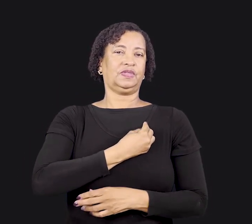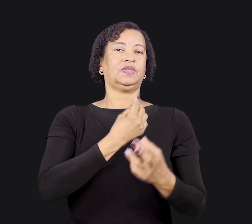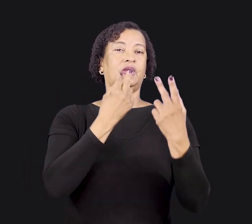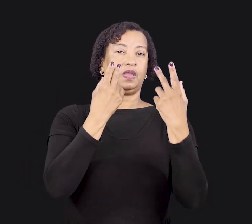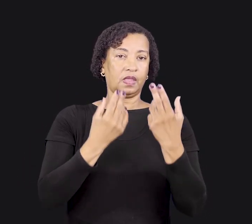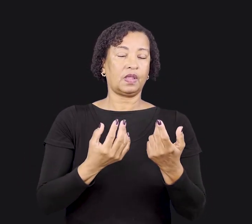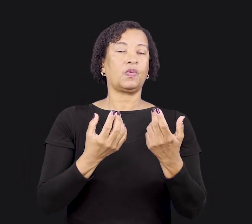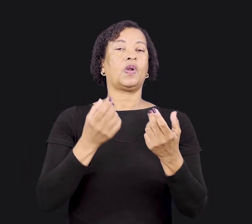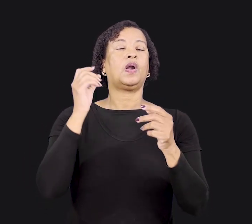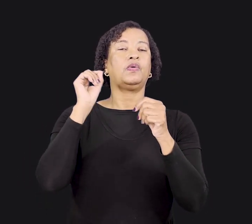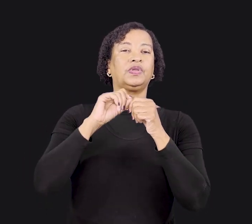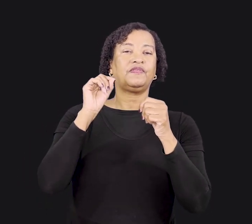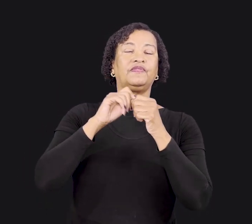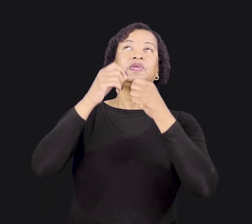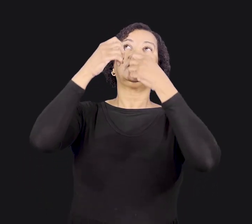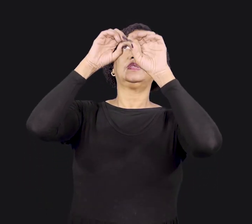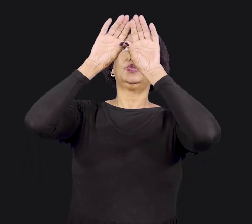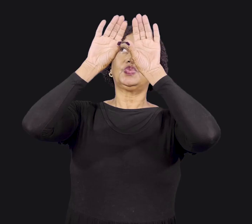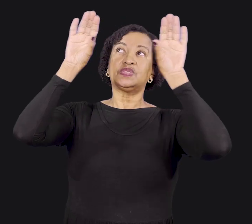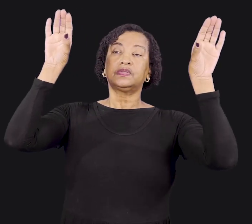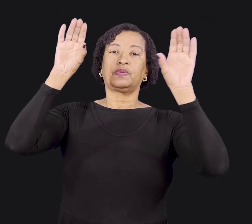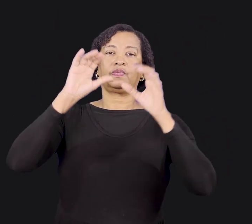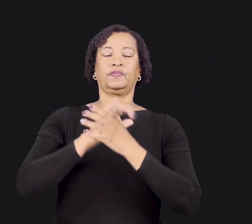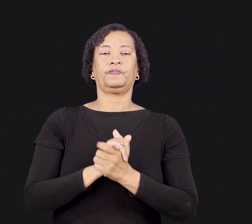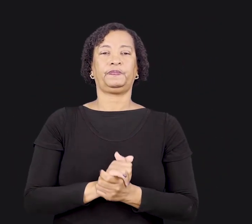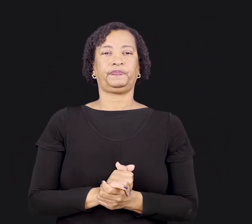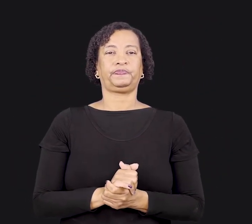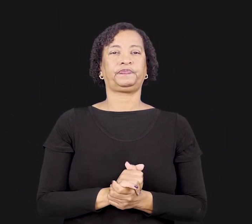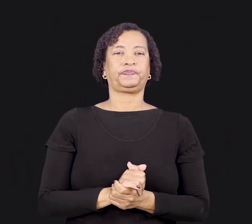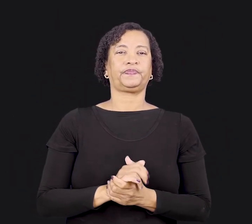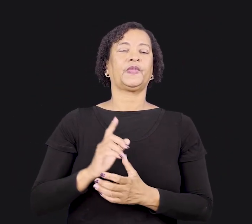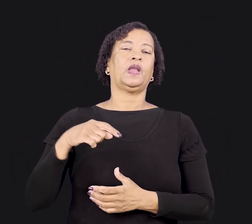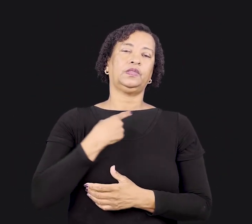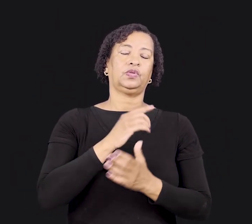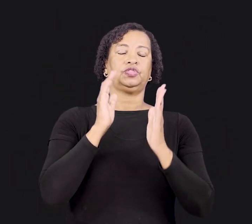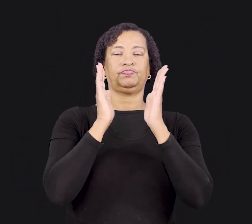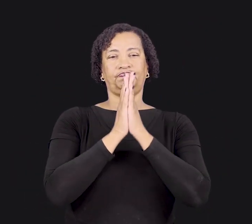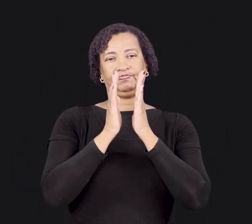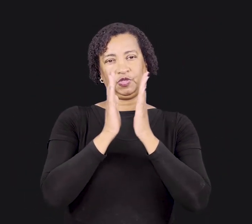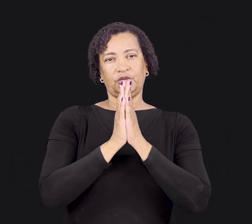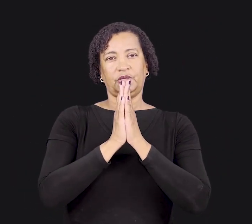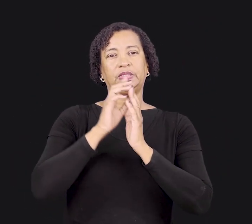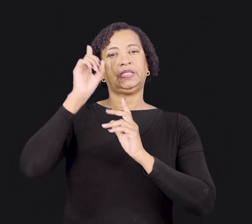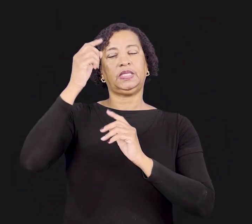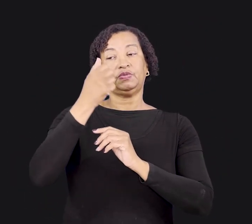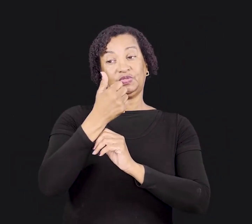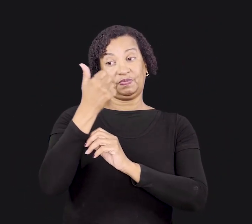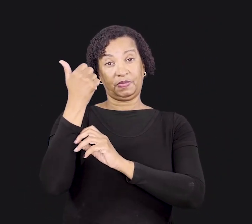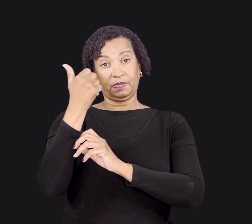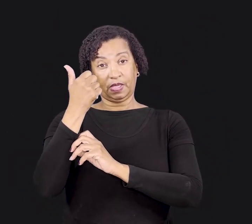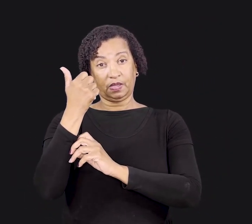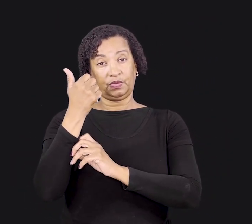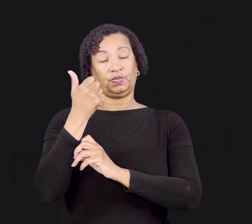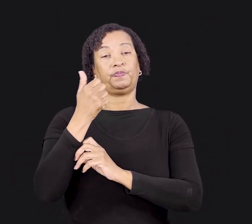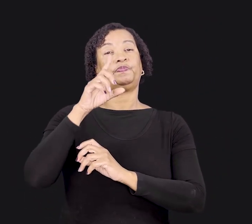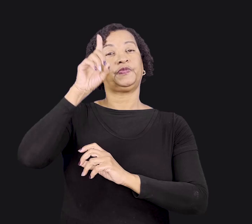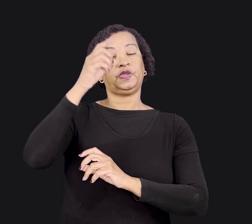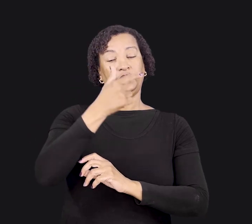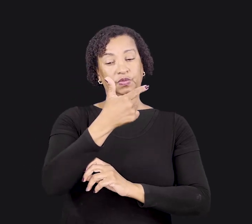mesma forma que é feita no céu. Dessa forma estamos orando. Deus em primeiro lugar, Deus em primeiro lugar